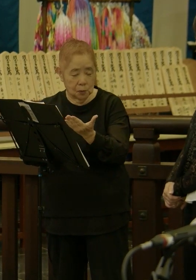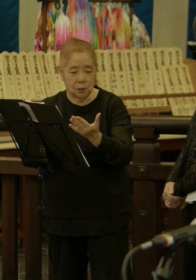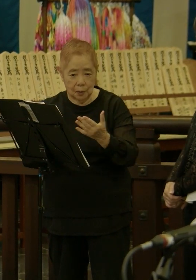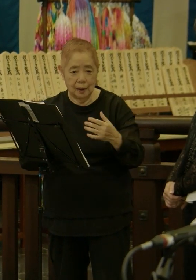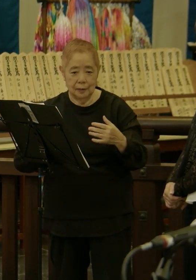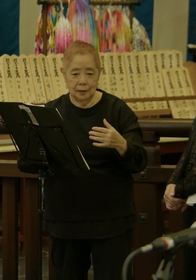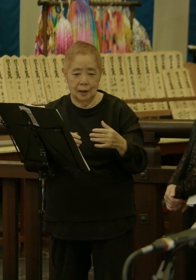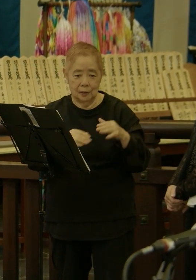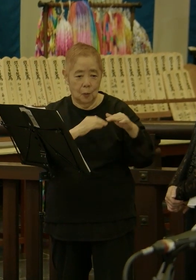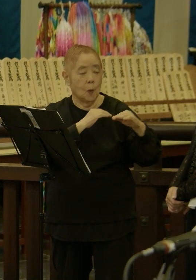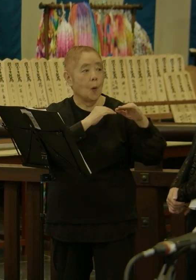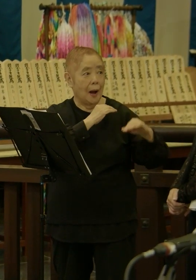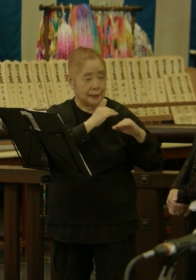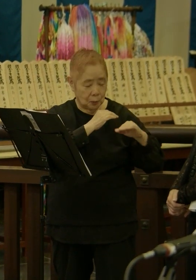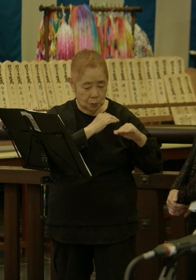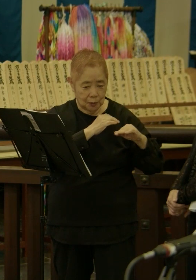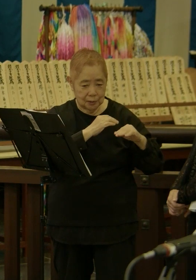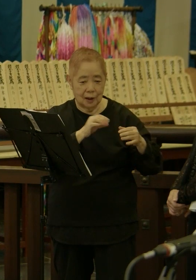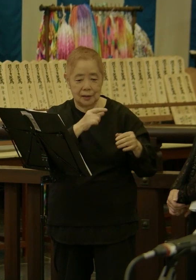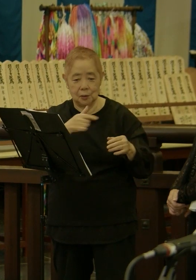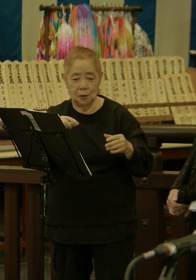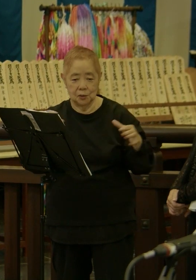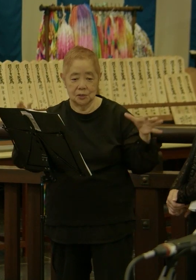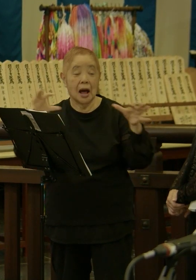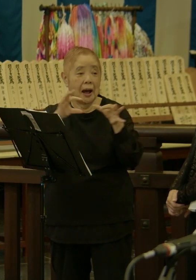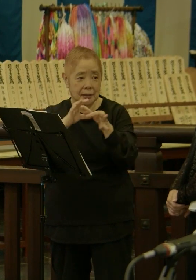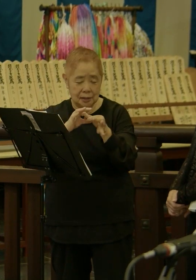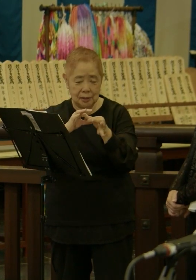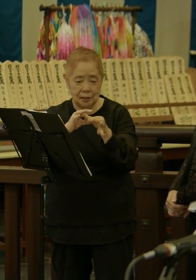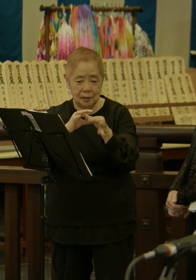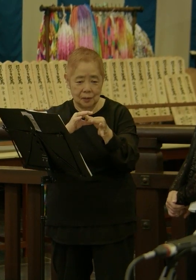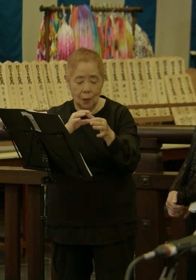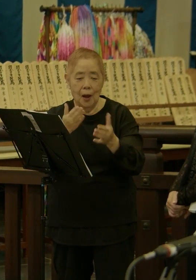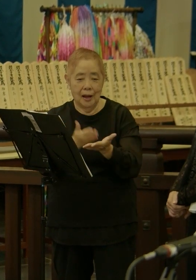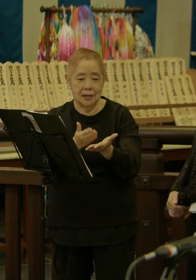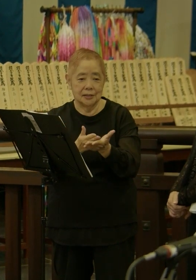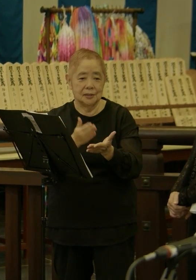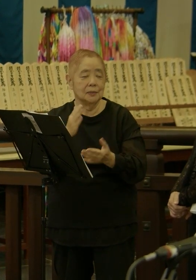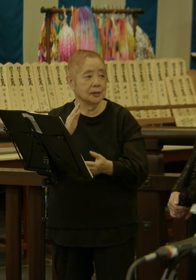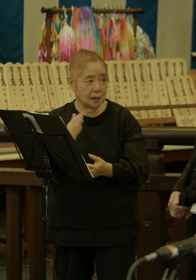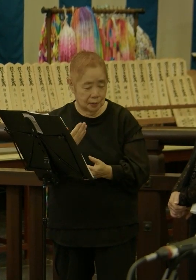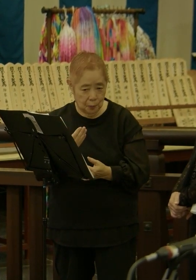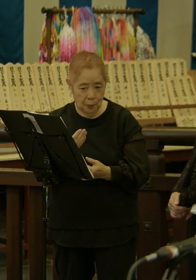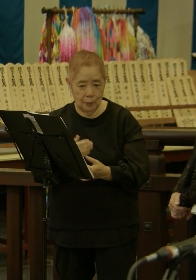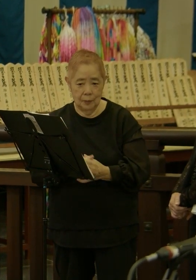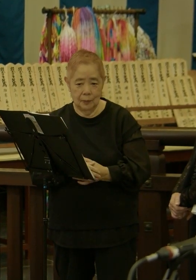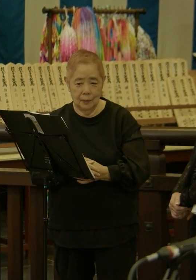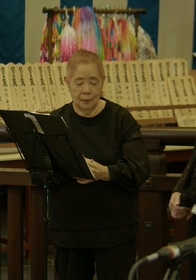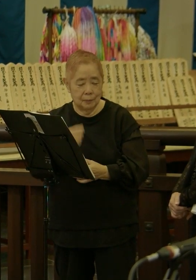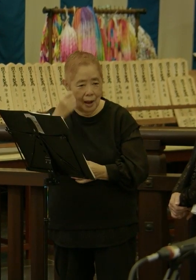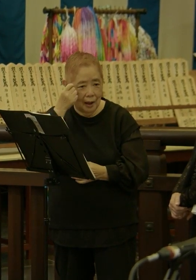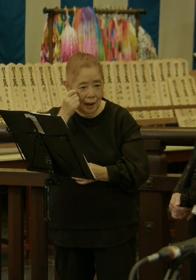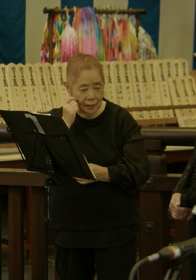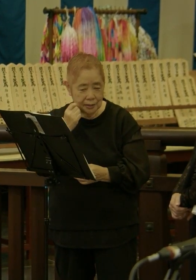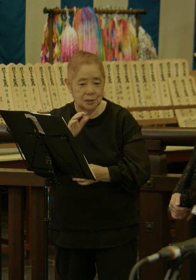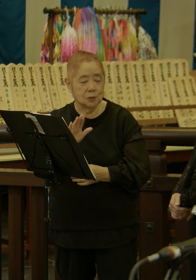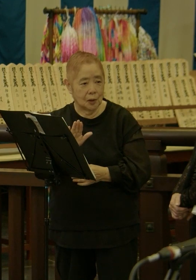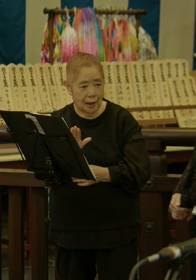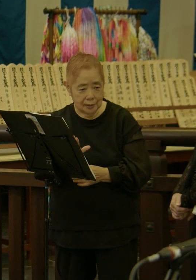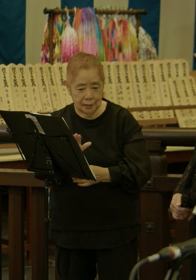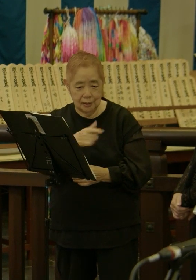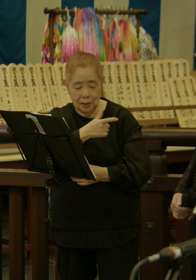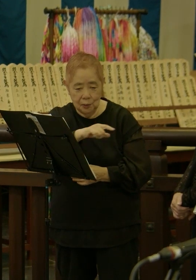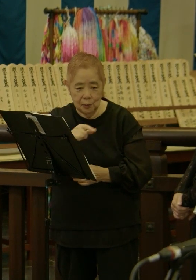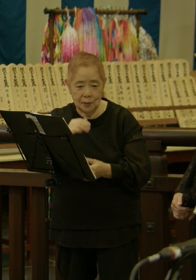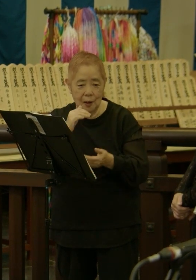やっぱりこう、ね、災害があったり、それから悲しいことがあったり、なんかいろん